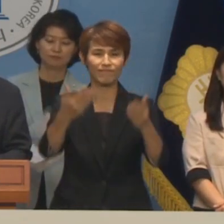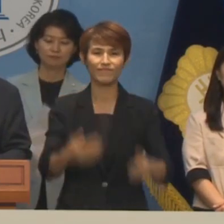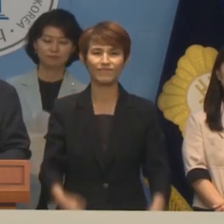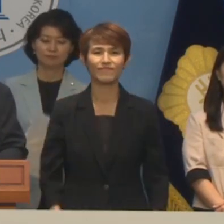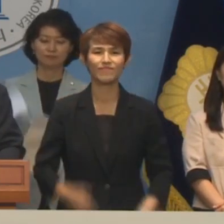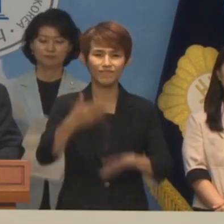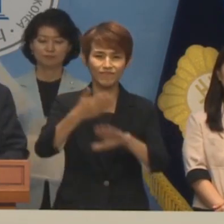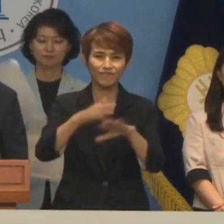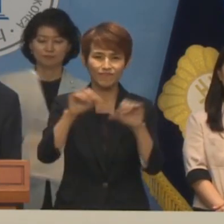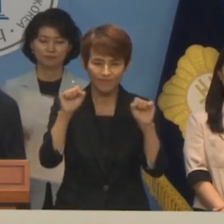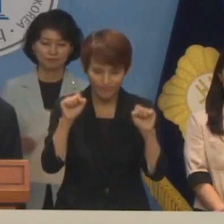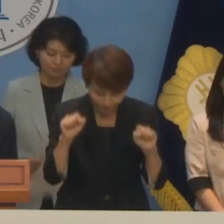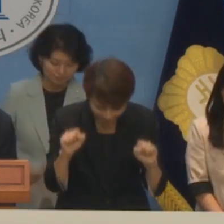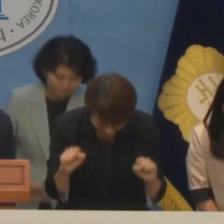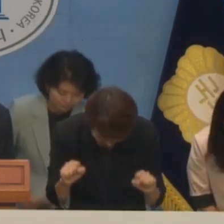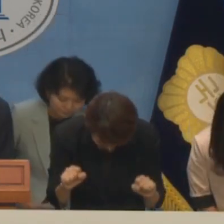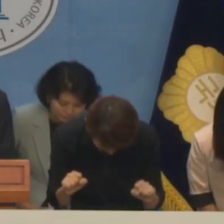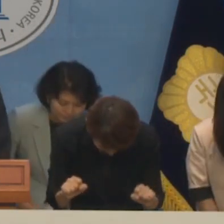하겠습니다. 고맙습니다.